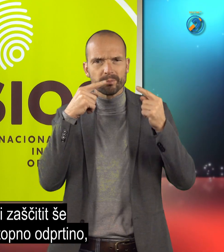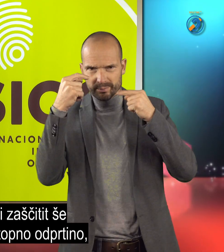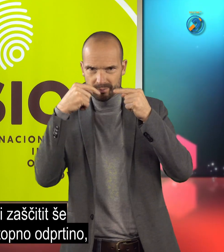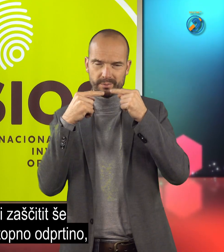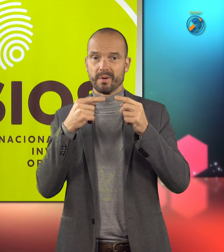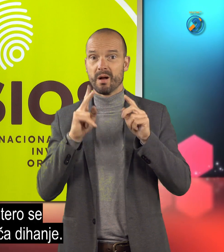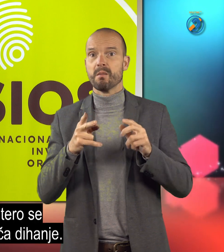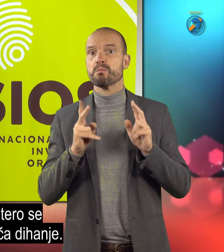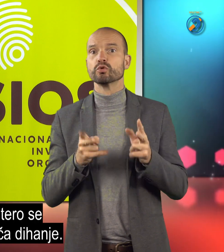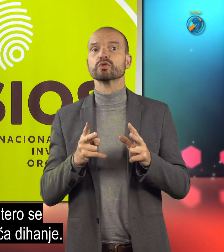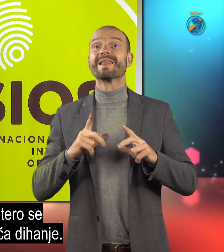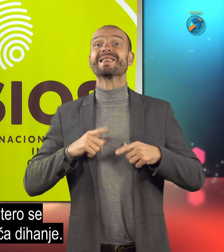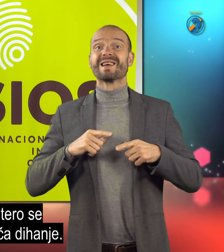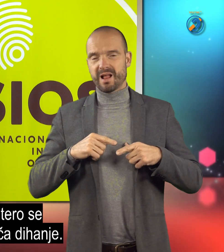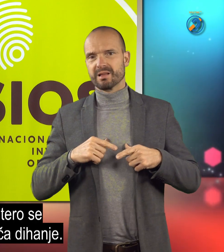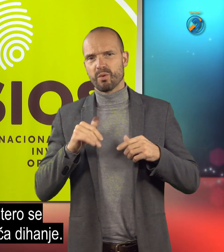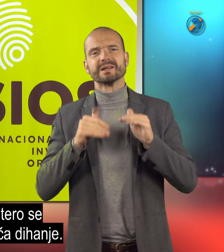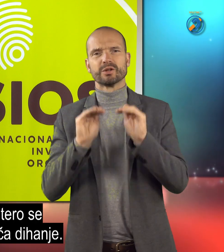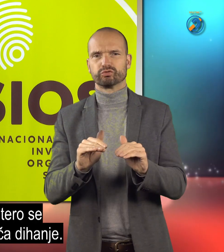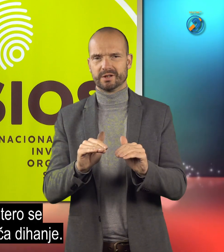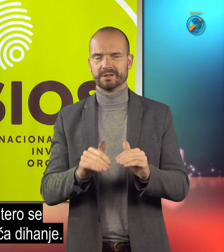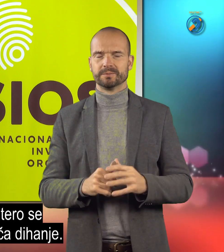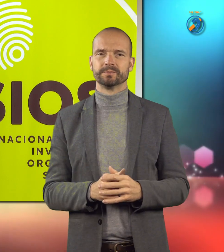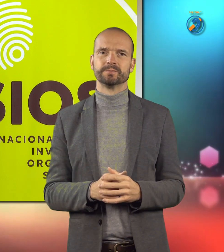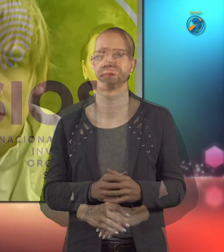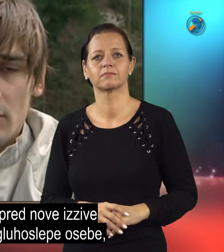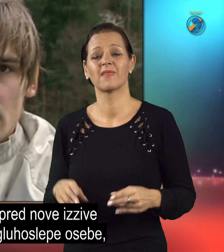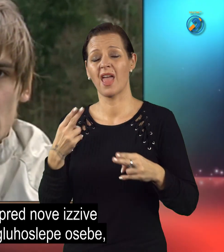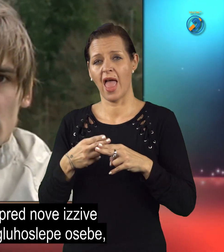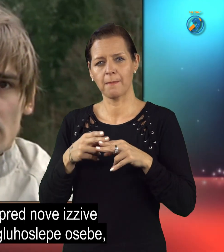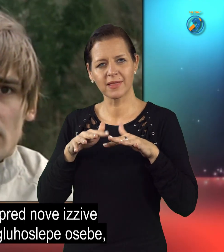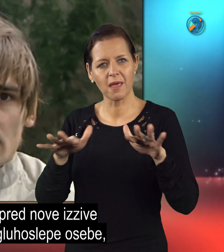vstopne odprtine, s katerimi se omogoča dihanje.